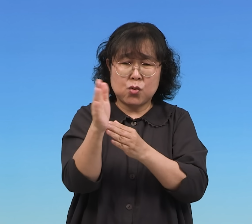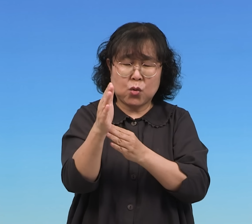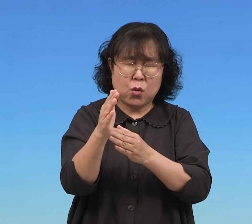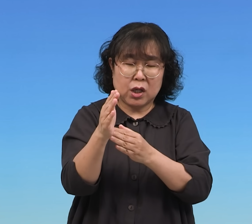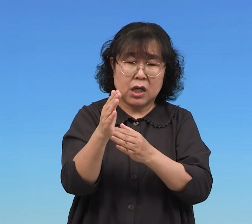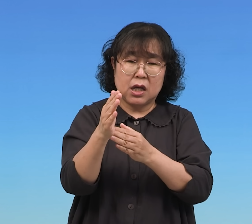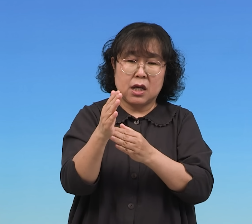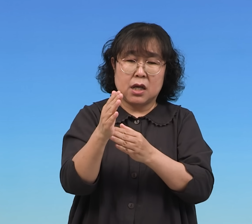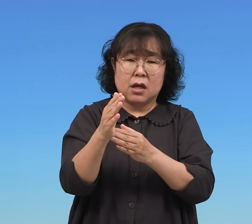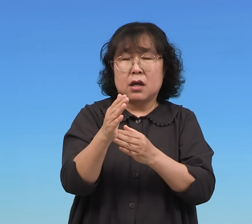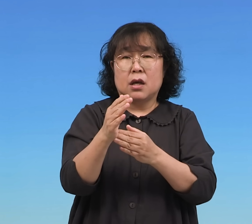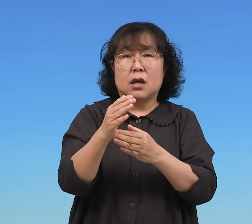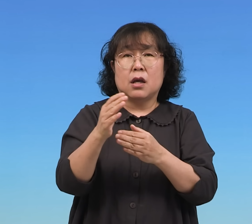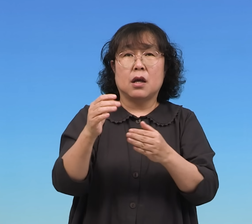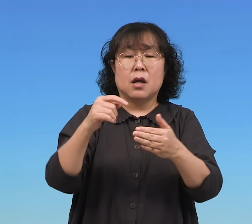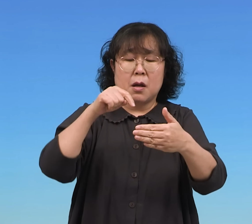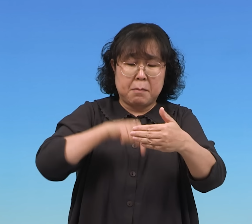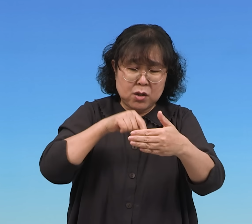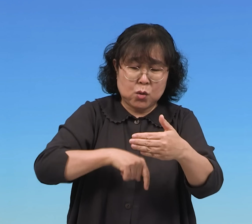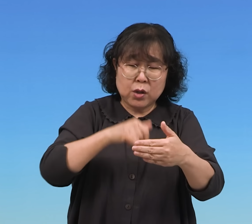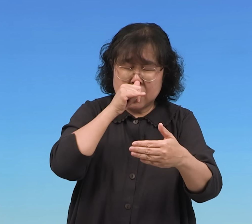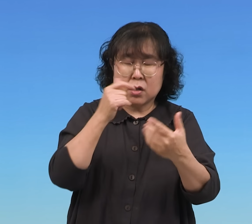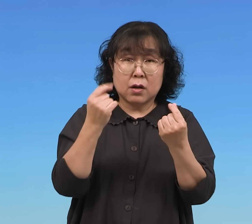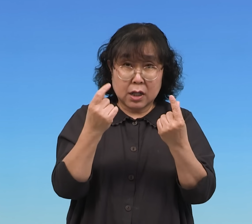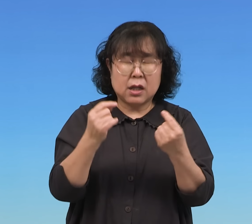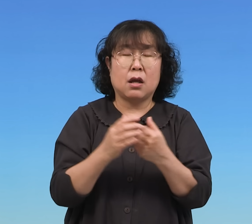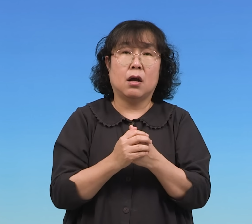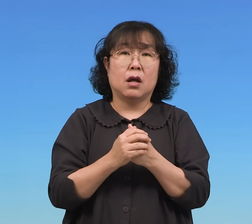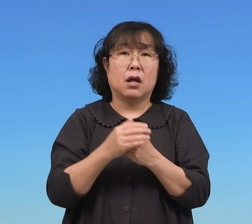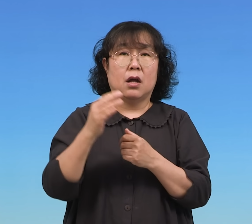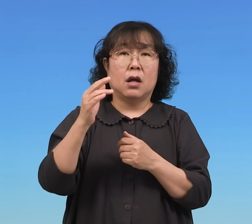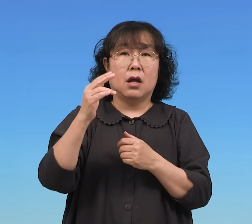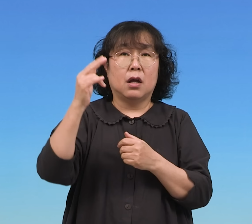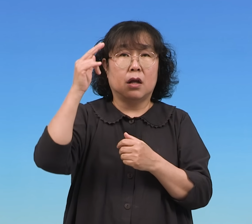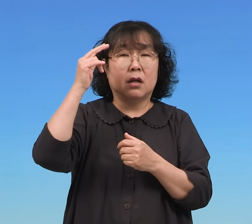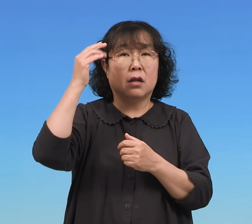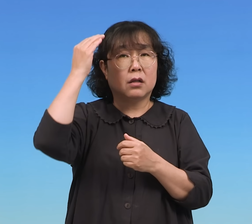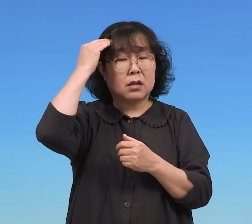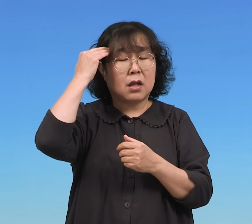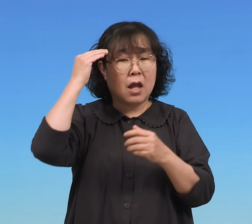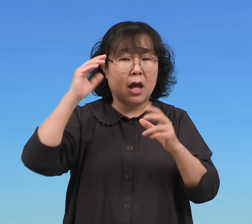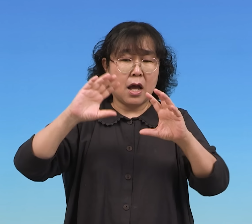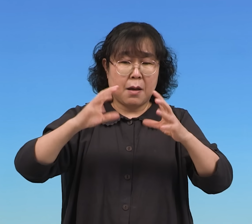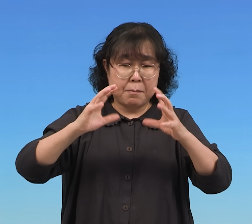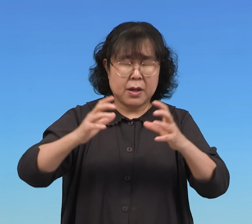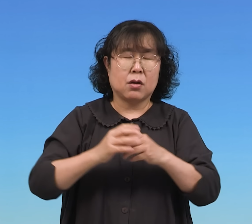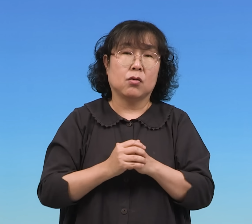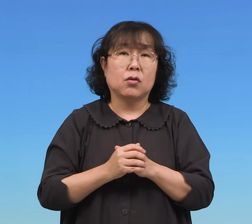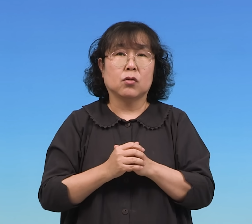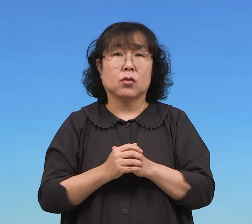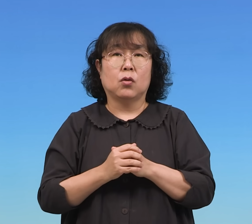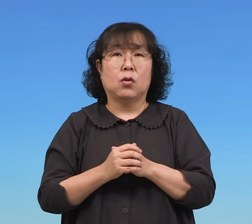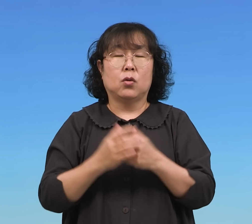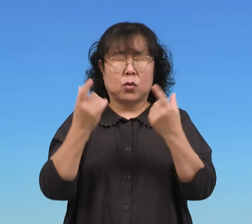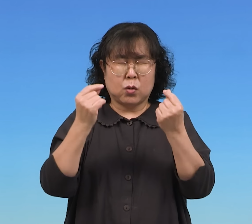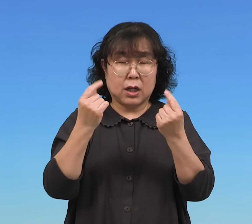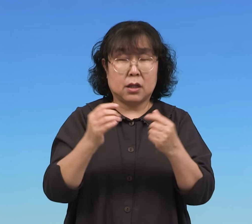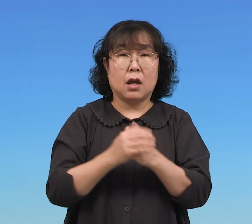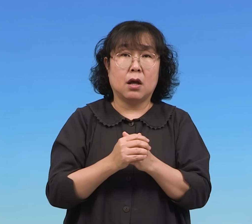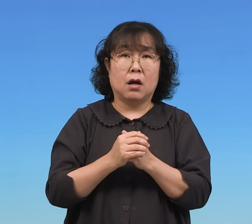같아요. 내 힘으로는 빠져나갈 수가 없습니다. 지금 대한민국이 어떤 분이 그러시더라고요. 집단 우울증에 걸린 것